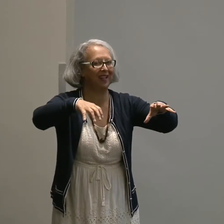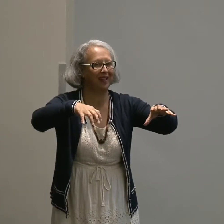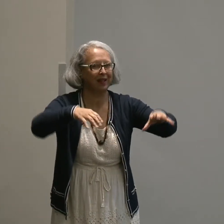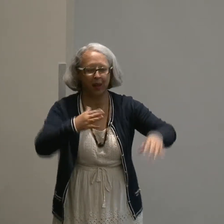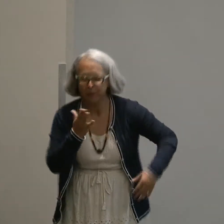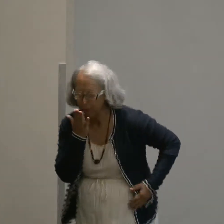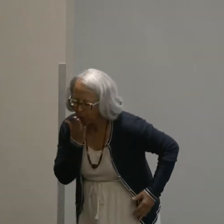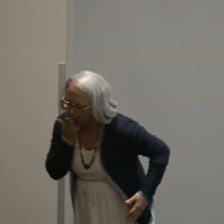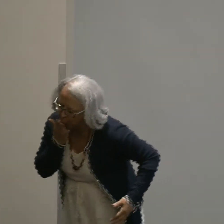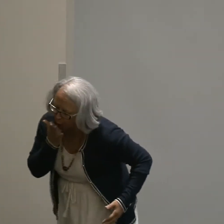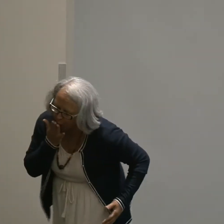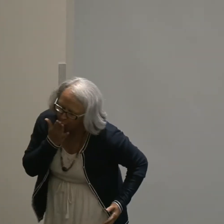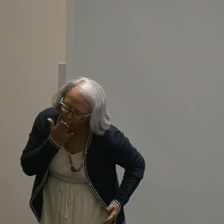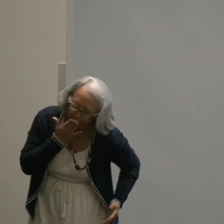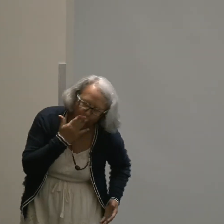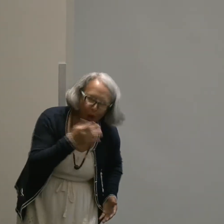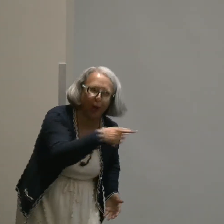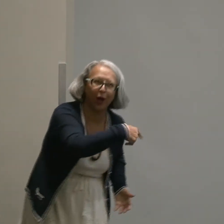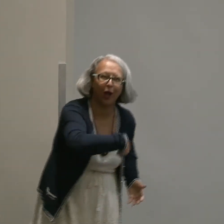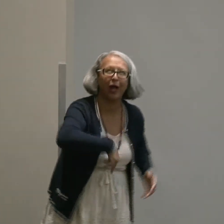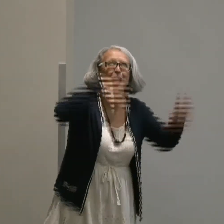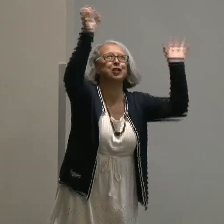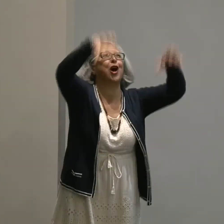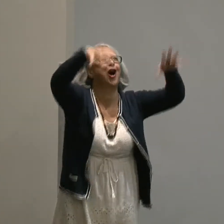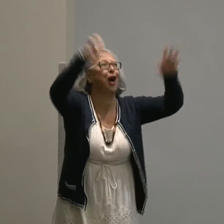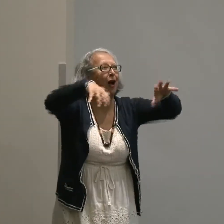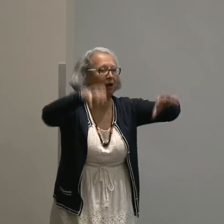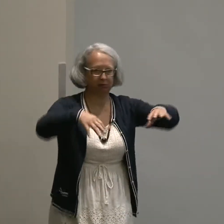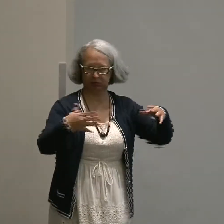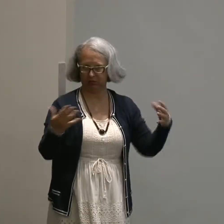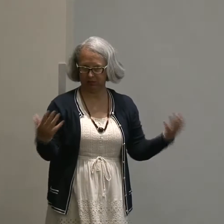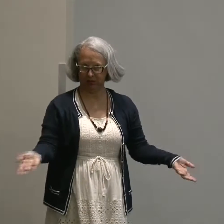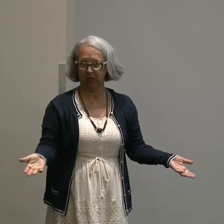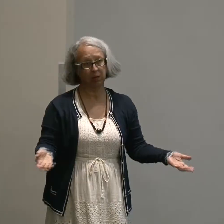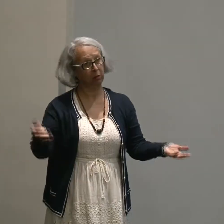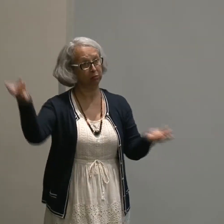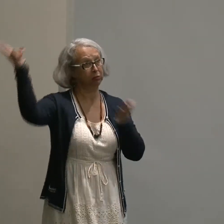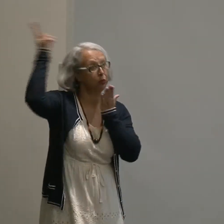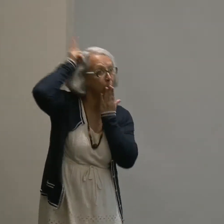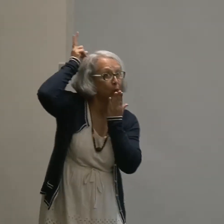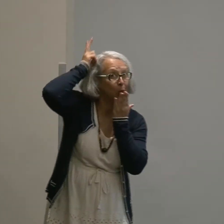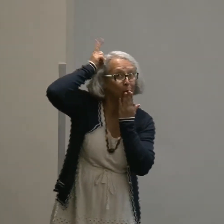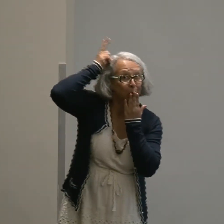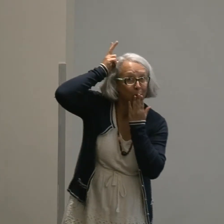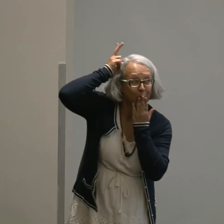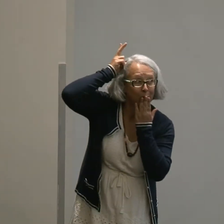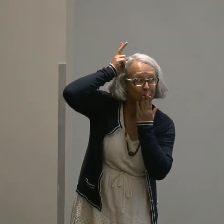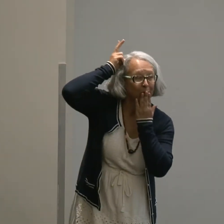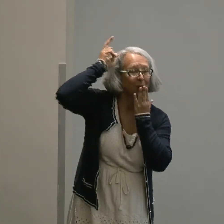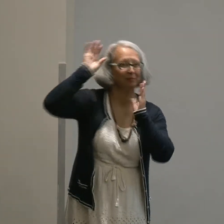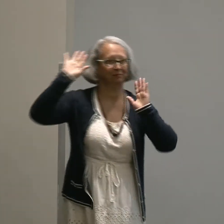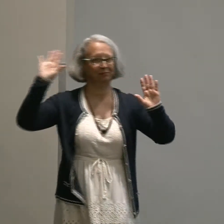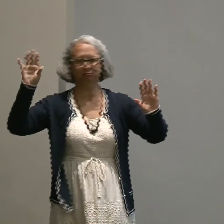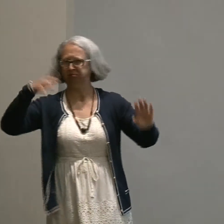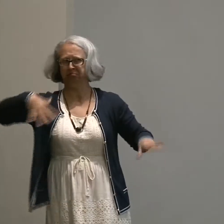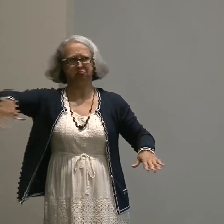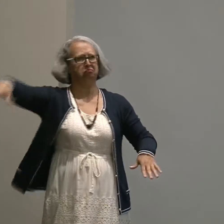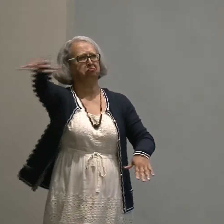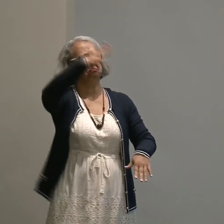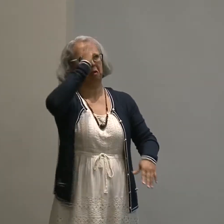Agora, esse outro sinal aqui, olha, se refere ao ritual da dança da chuva. E a junção deles virou esse sinal